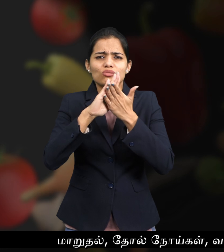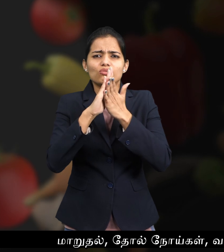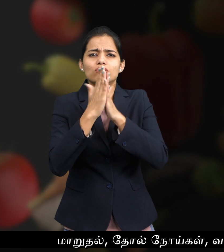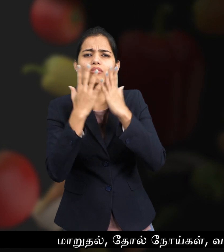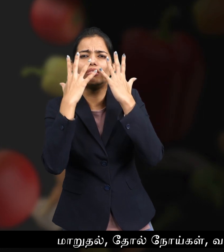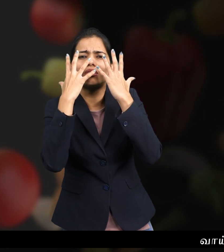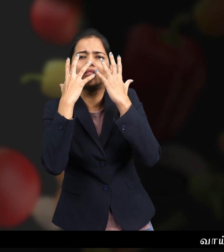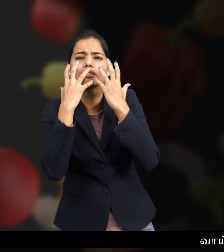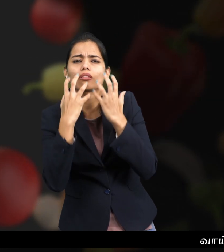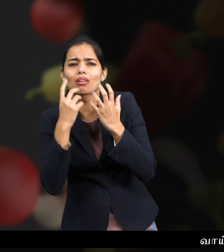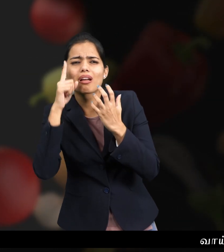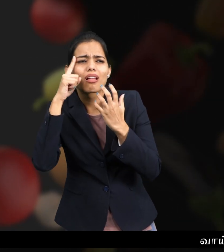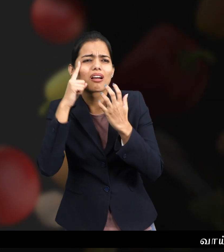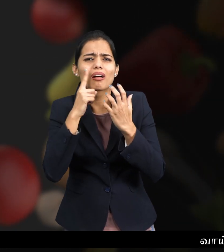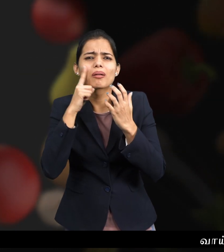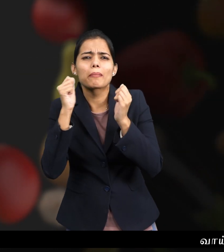போன்றவை ஏற்பட வாய்ப்புள்ளது.